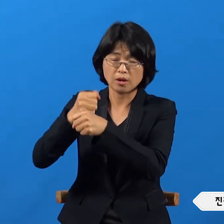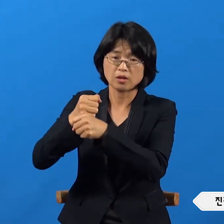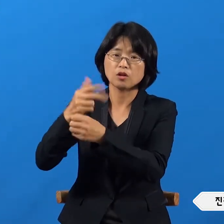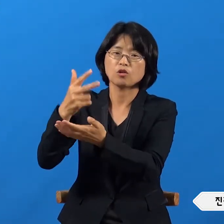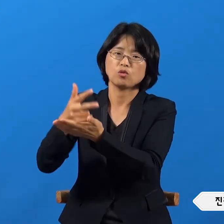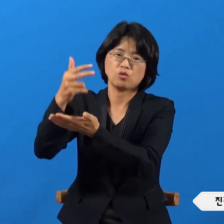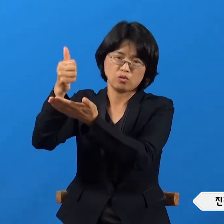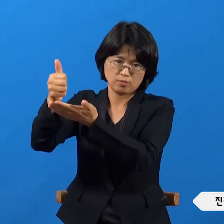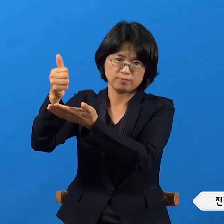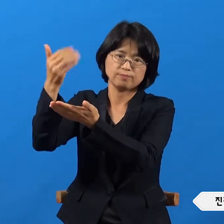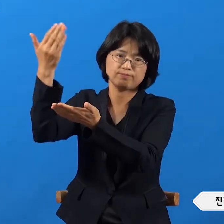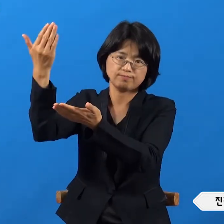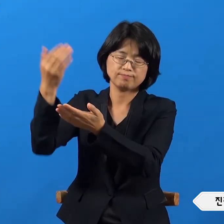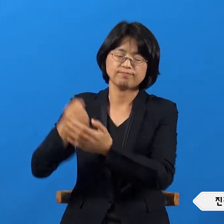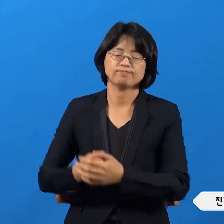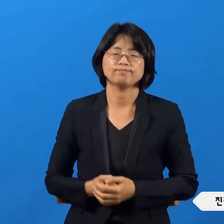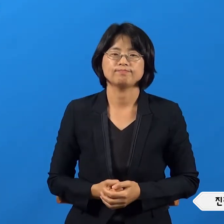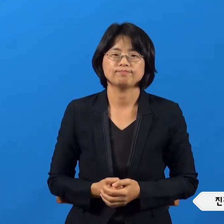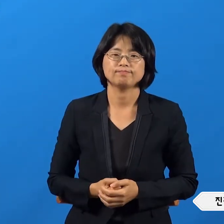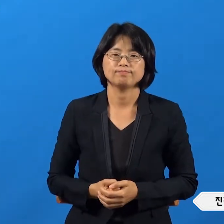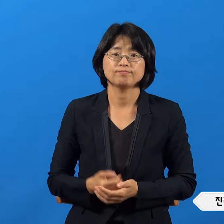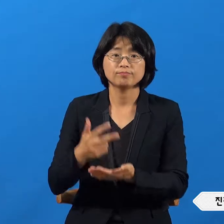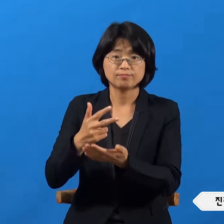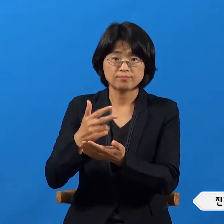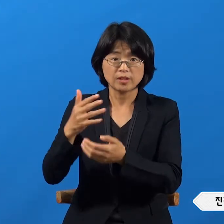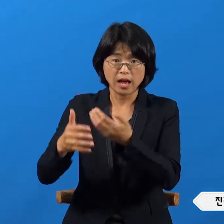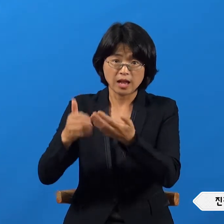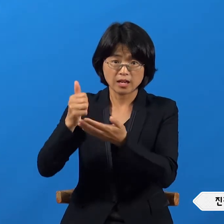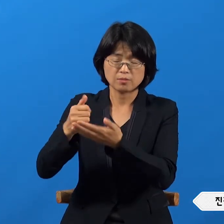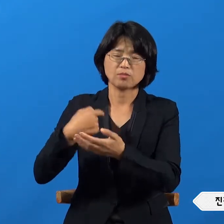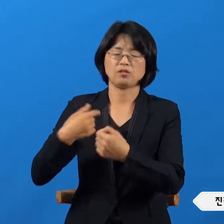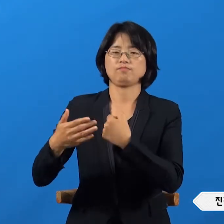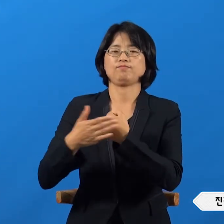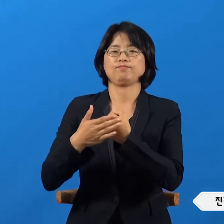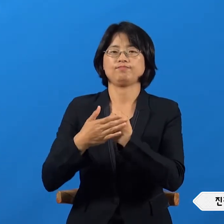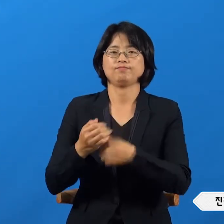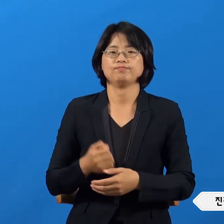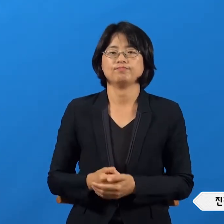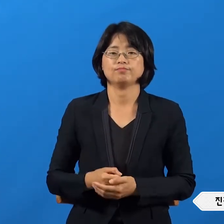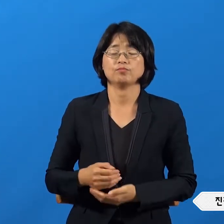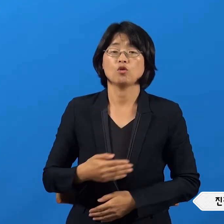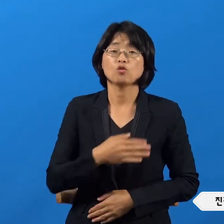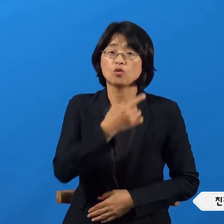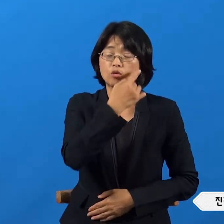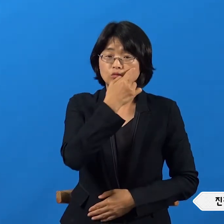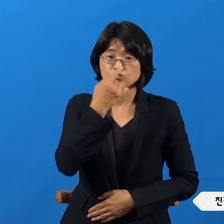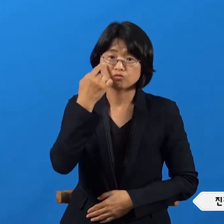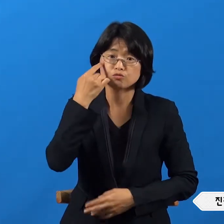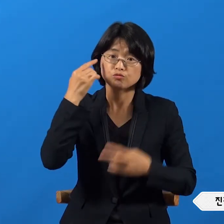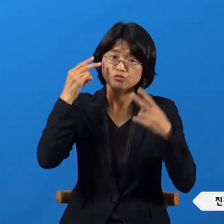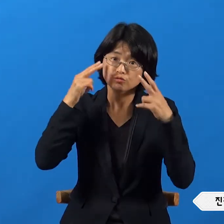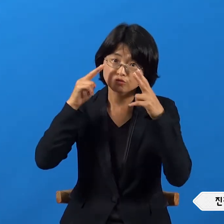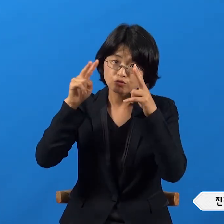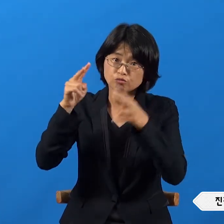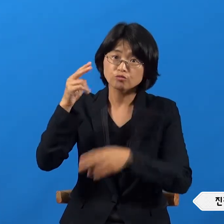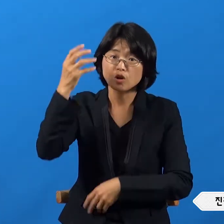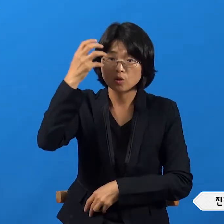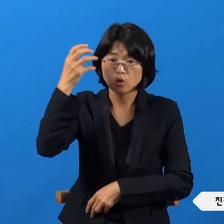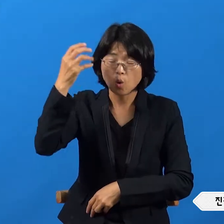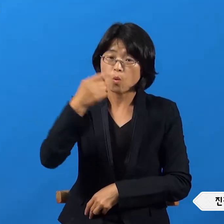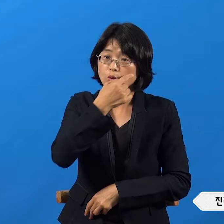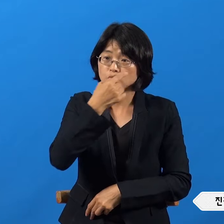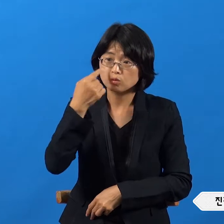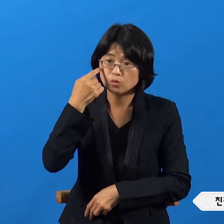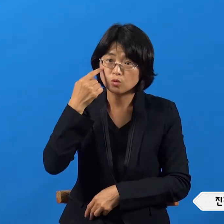도움이 되십니다. 우리의 시선이, 영혼의 시선이 어디를 보고 있습니까? 전능하신